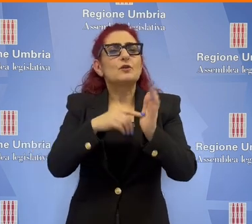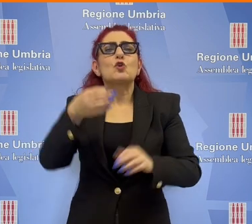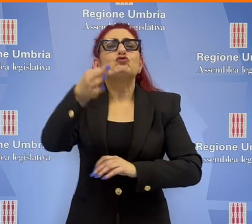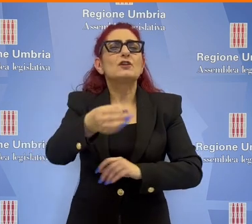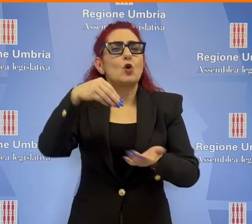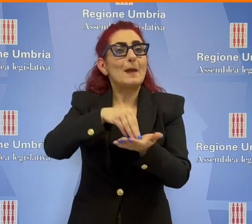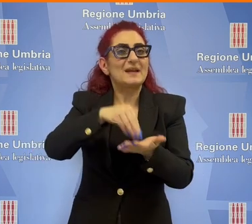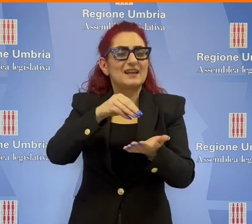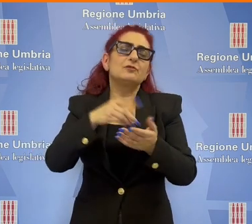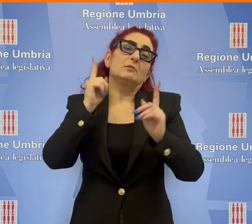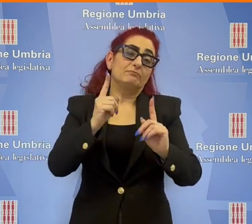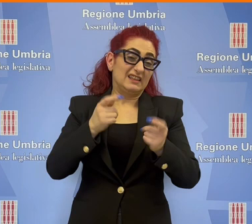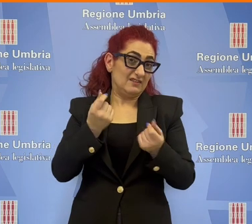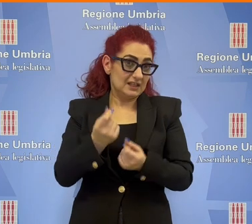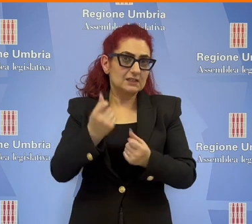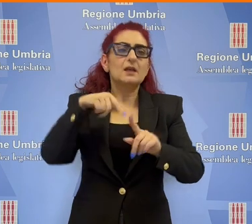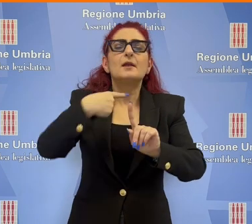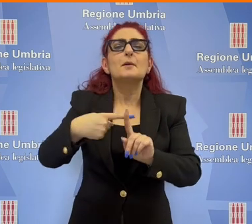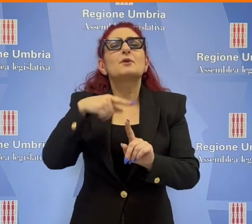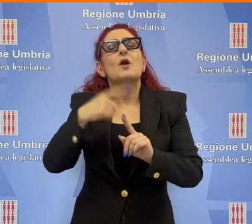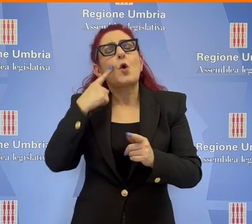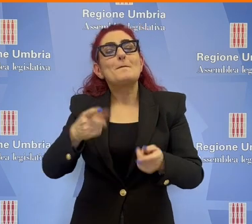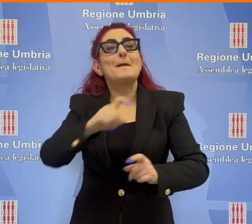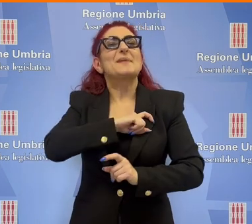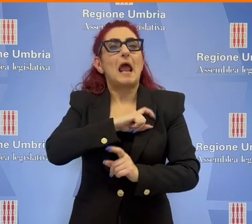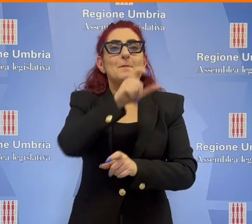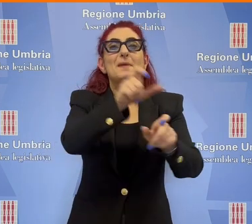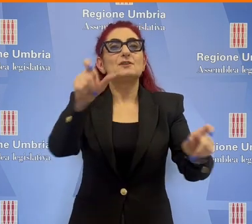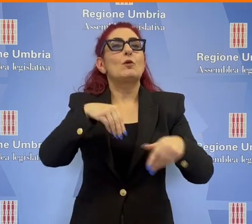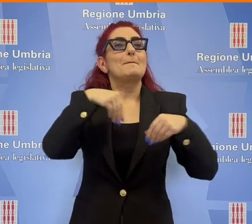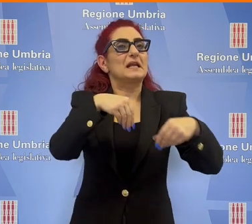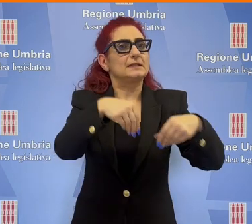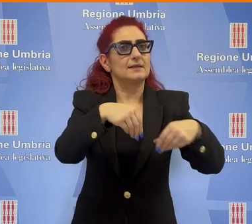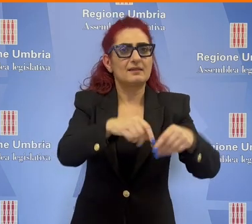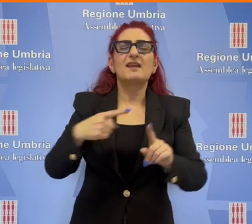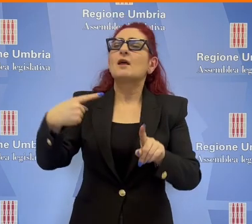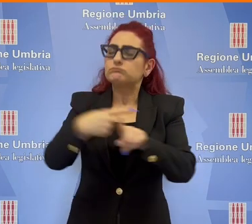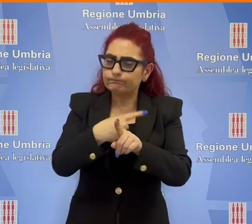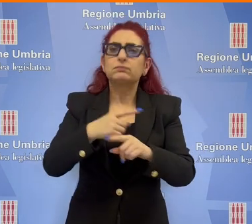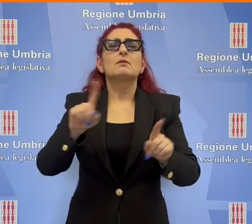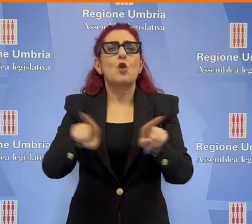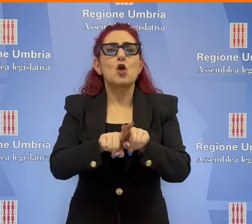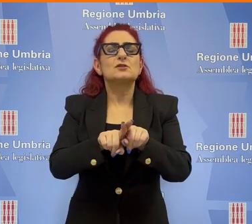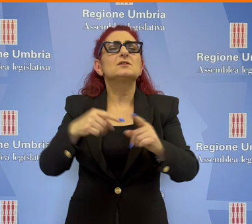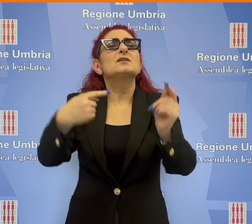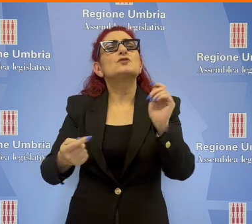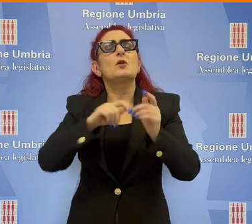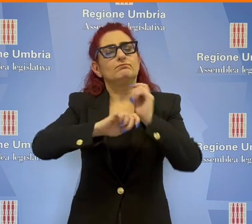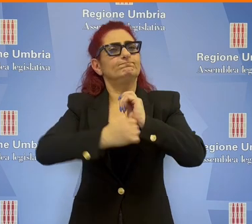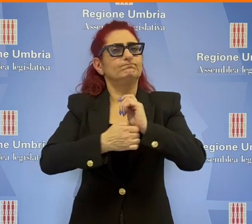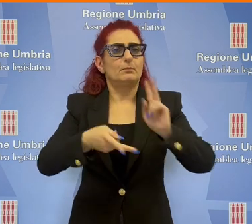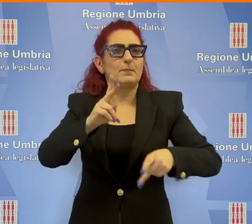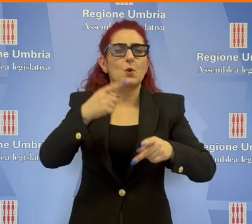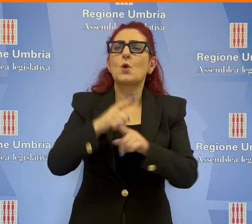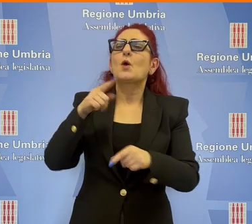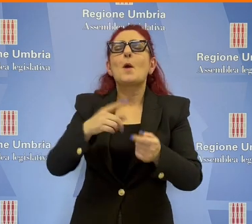a invarianza finanziaria con il quale si punta a premiare i presenti e nello stesso tempo si punta a irrigidire il